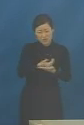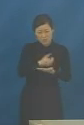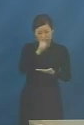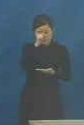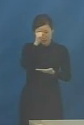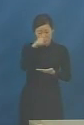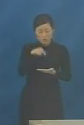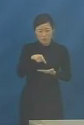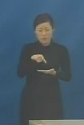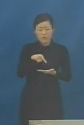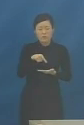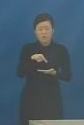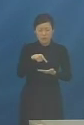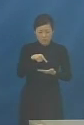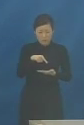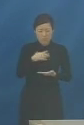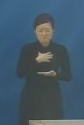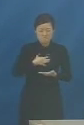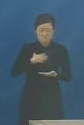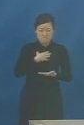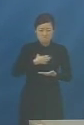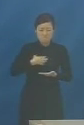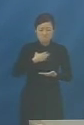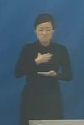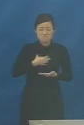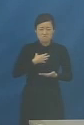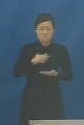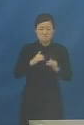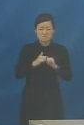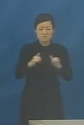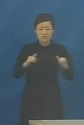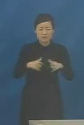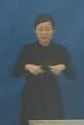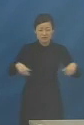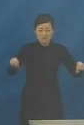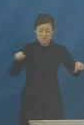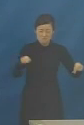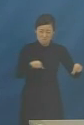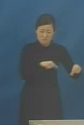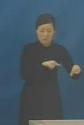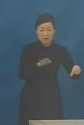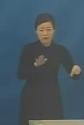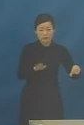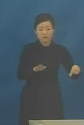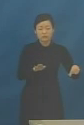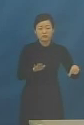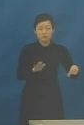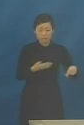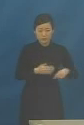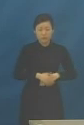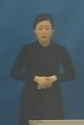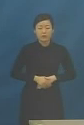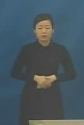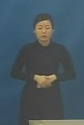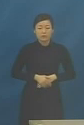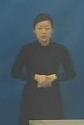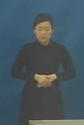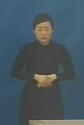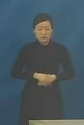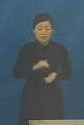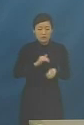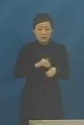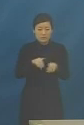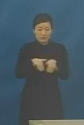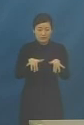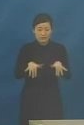かなり後遺症あの苦しんでいる方が全国でも見受けられます改めてこうやってと医療体制県